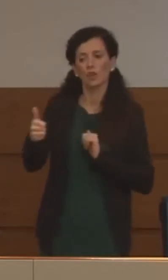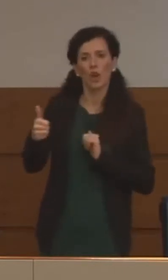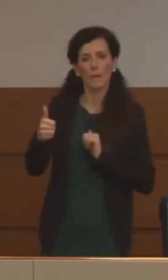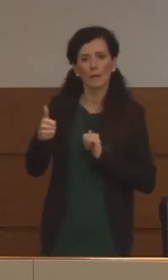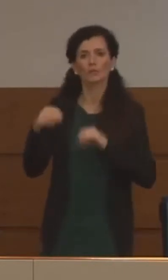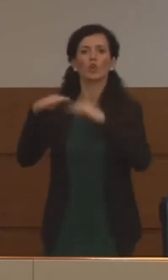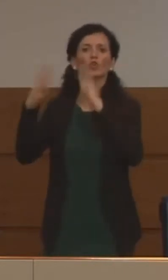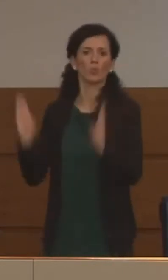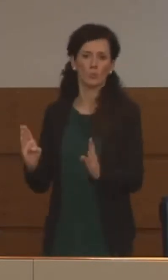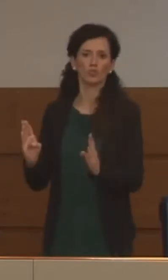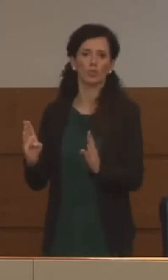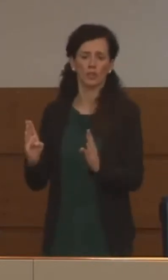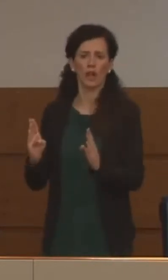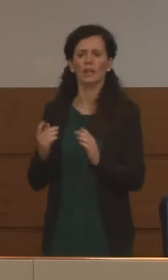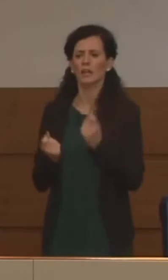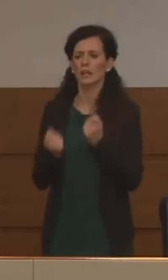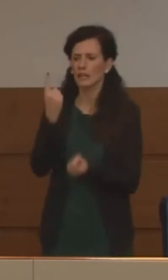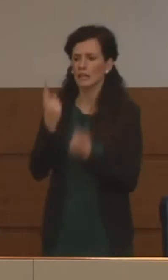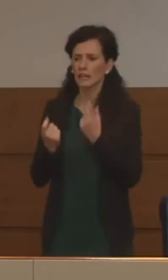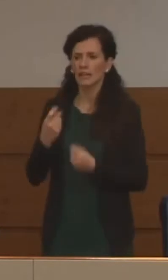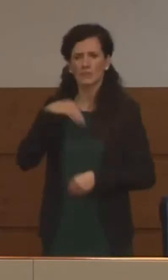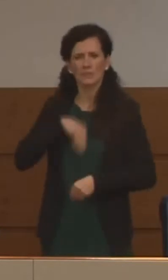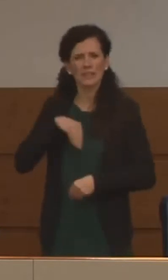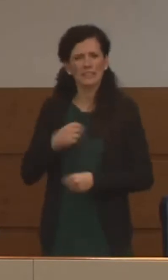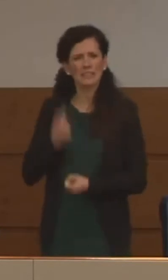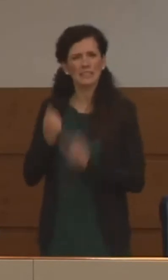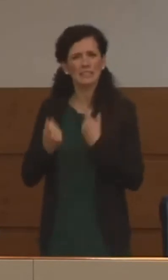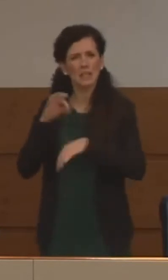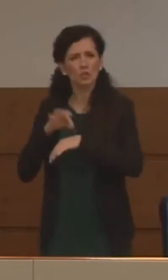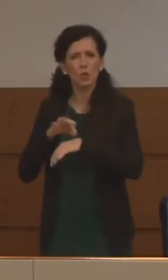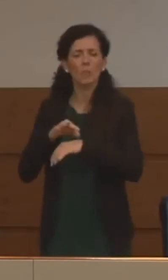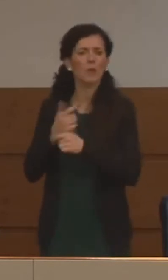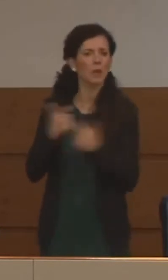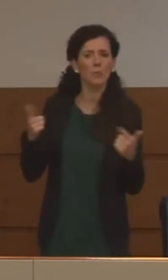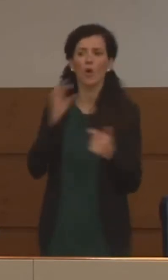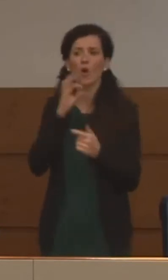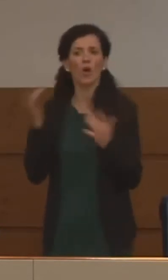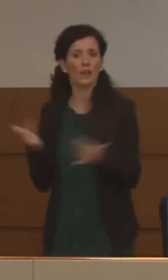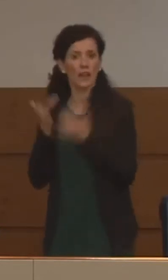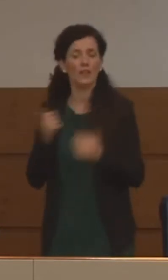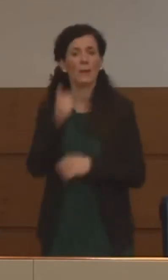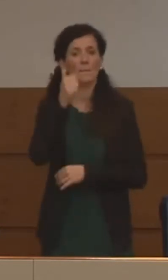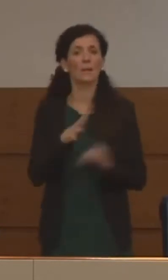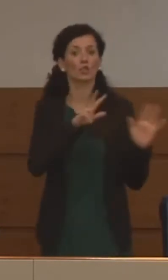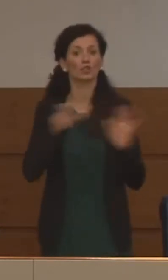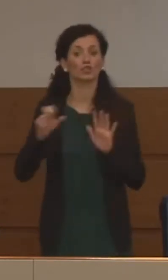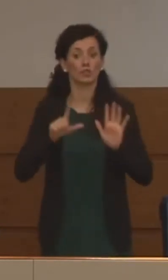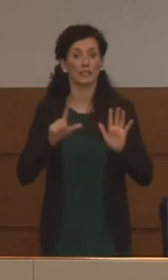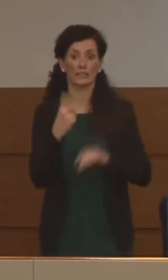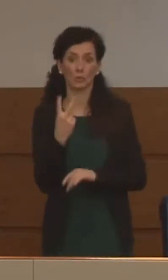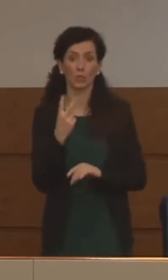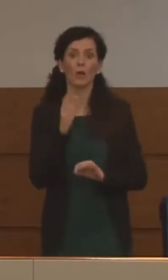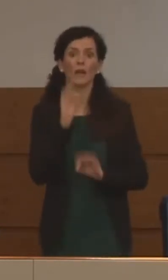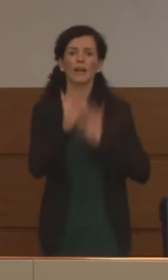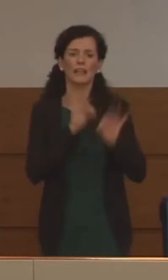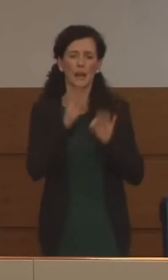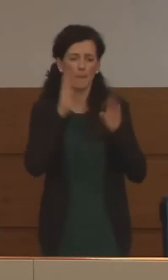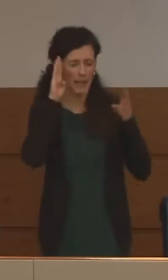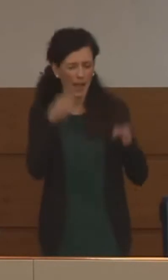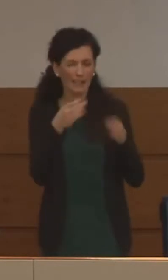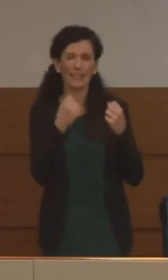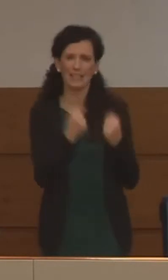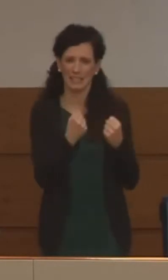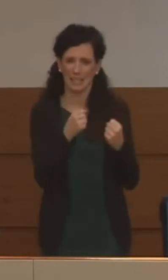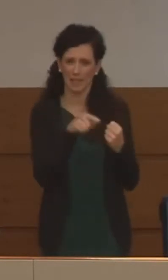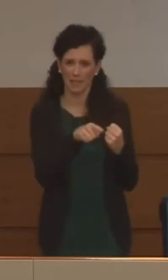isolamento 2.335. Nel corso domiciliare della senza conferenza sintomi o stampa, senza il domicilio, responsabile della Protezione 1.672 Civile sono Nazionale, in terapia Borrelli, ha intensiva. invitato ancora